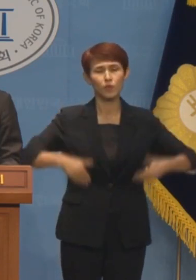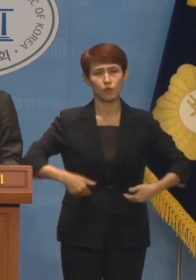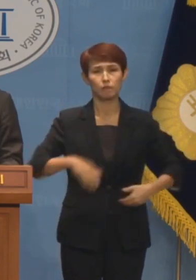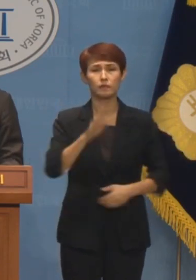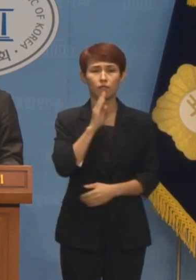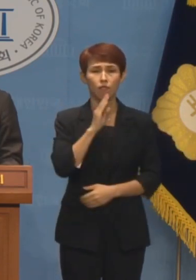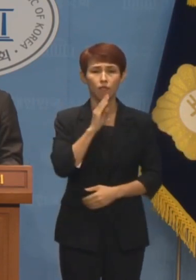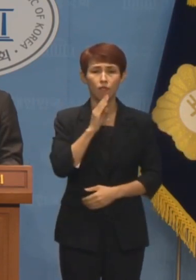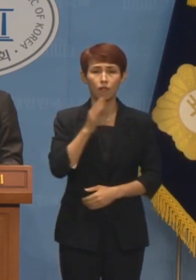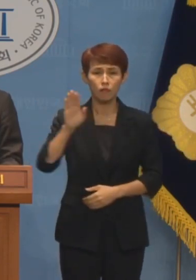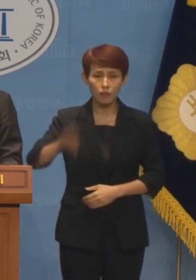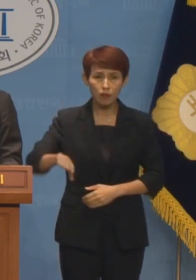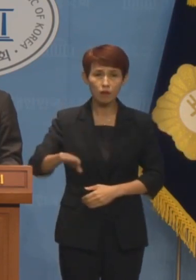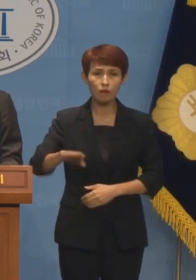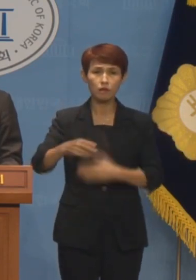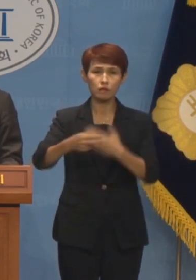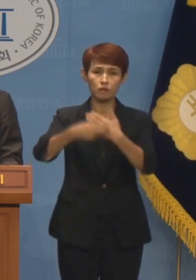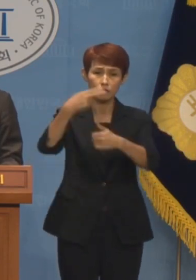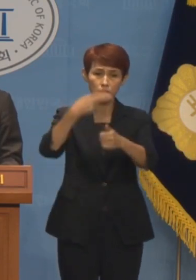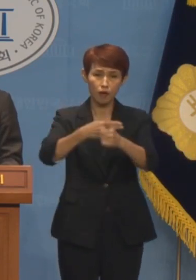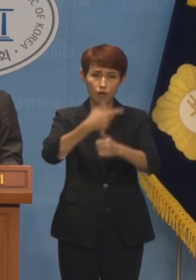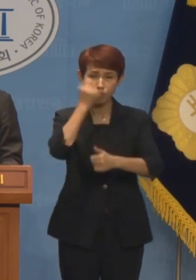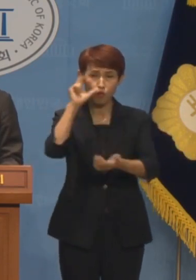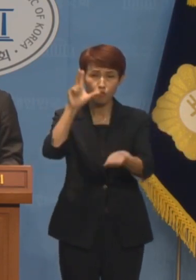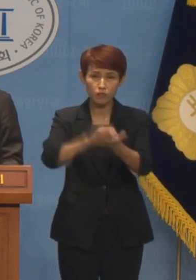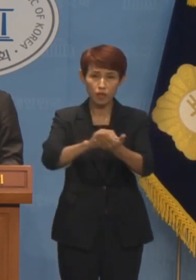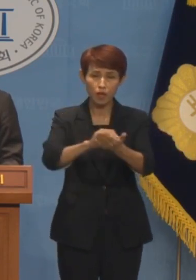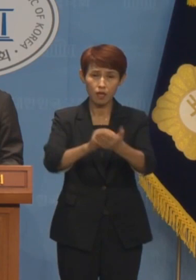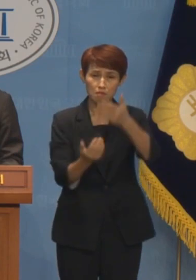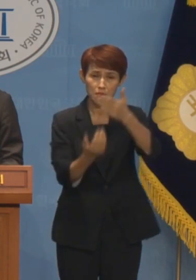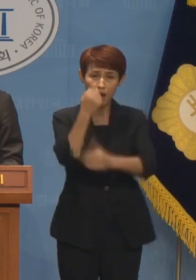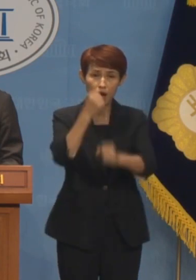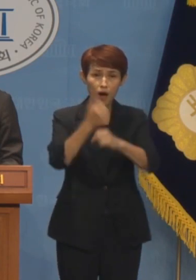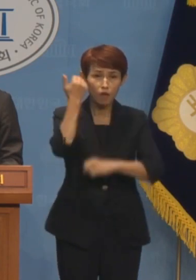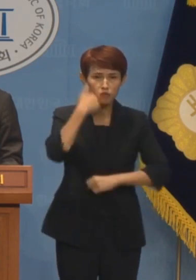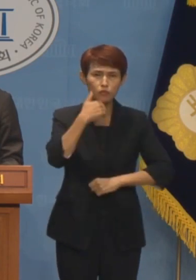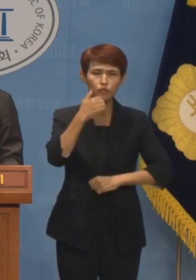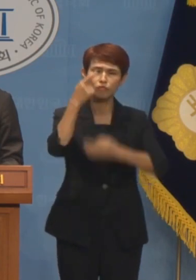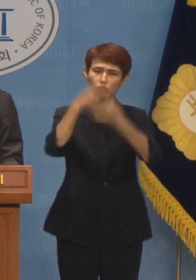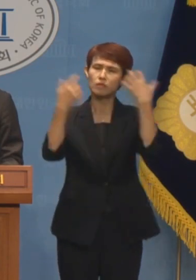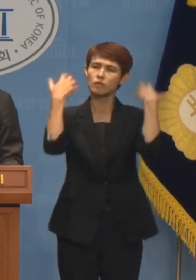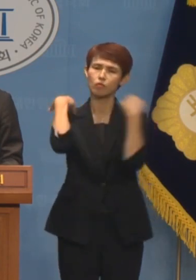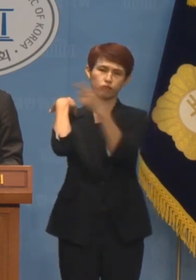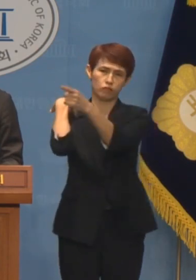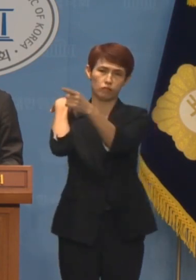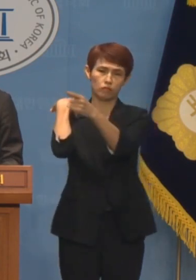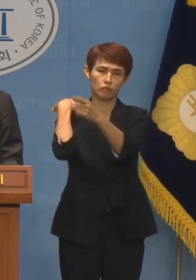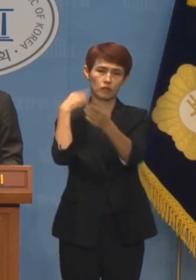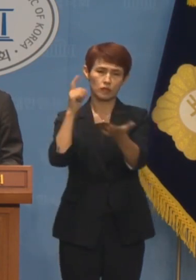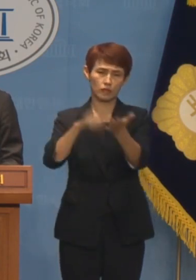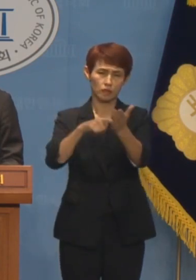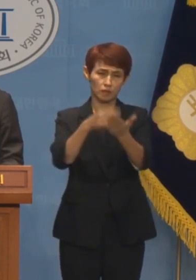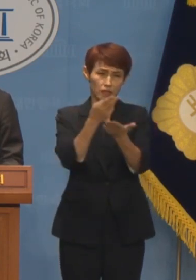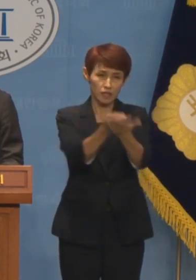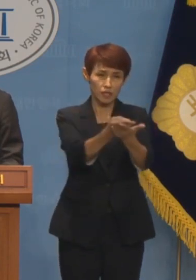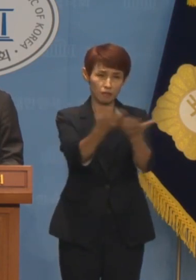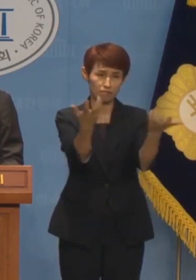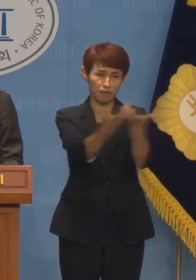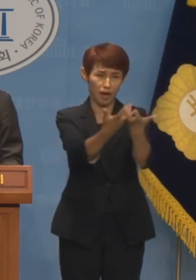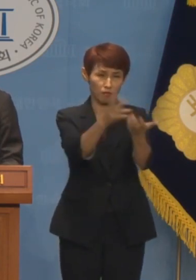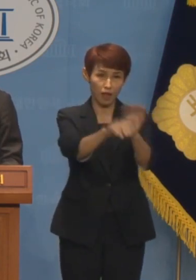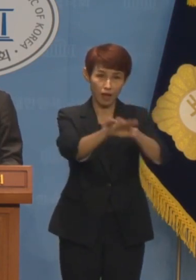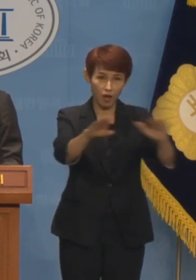하지만 의료 공백을 일으킨 주범인 윤석열 정부가 응급실 과밀화 해결책을